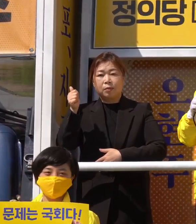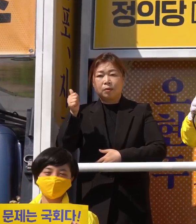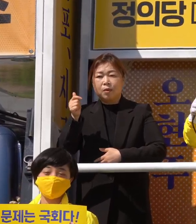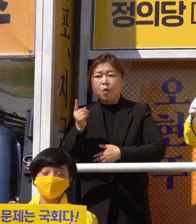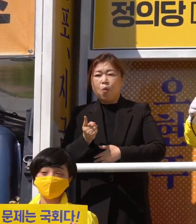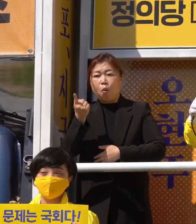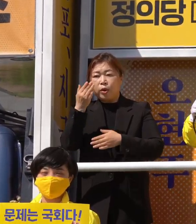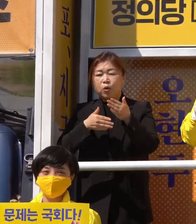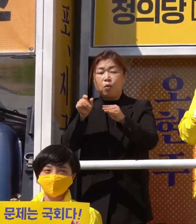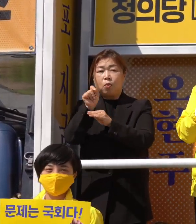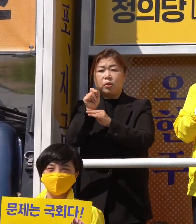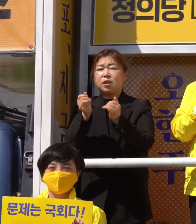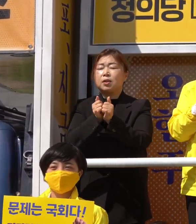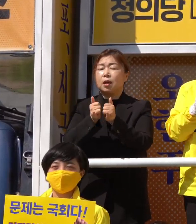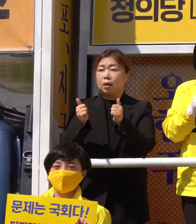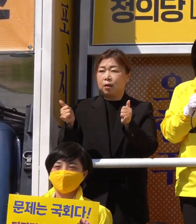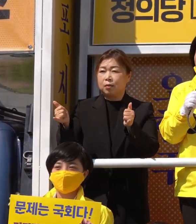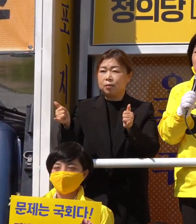고위공직자들